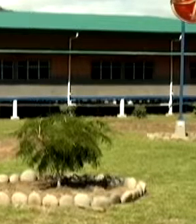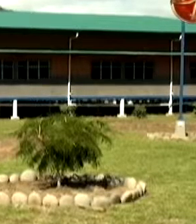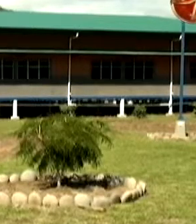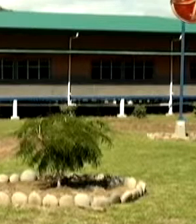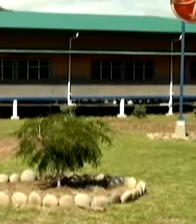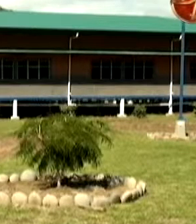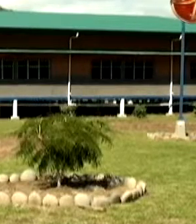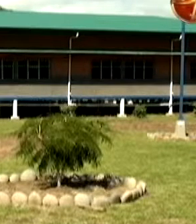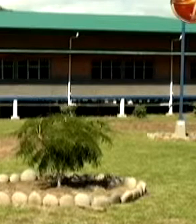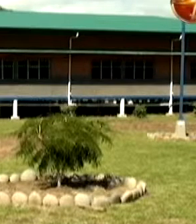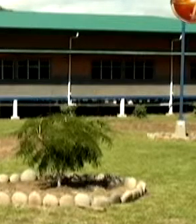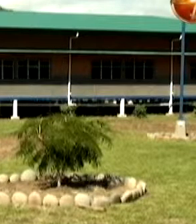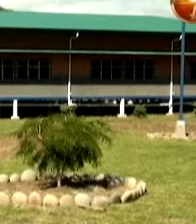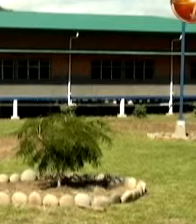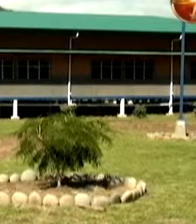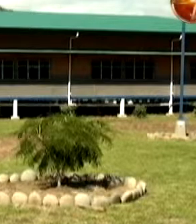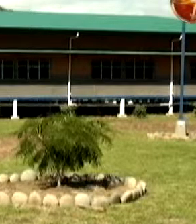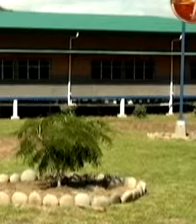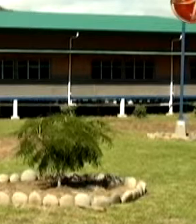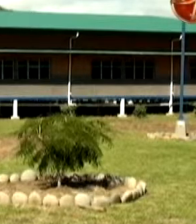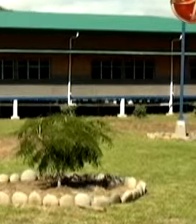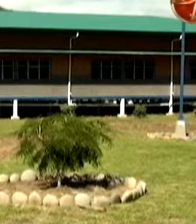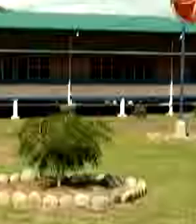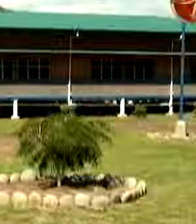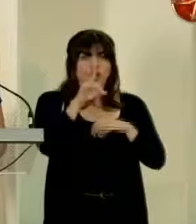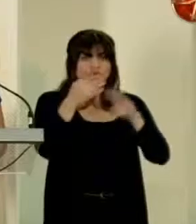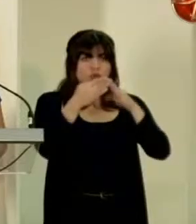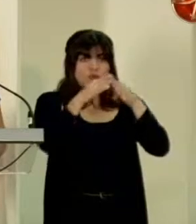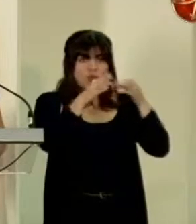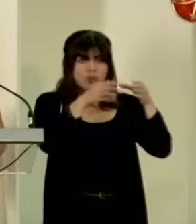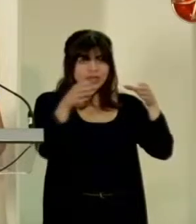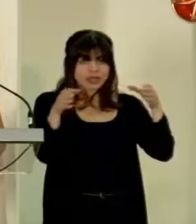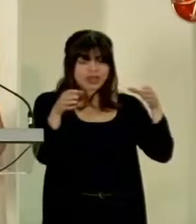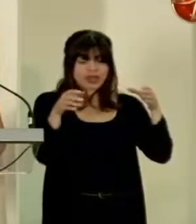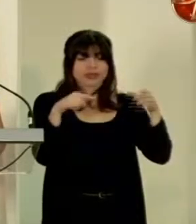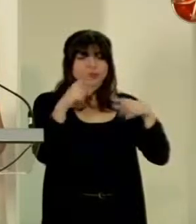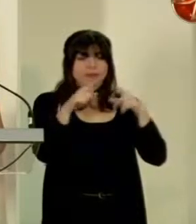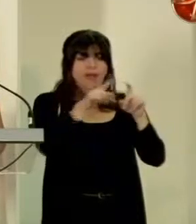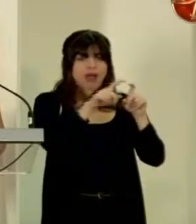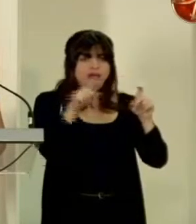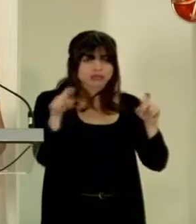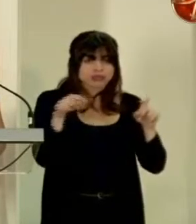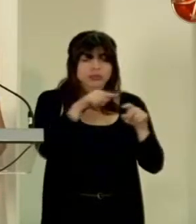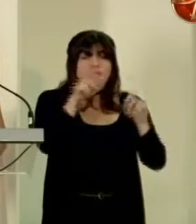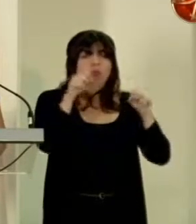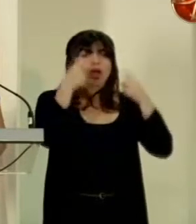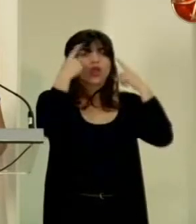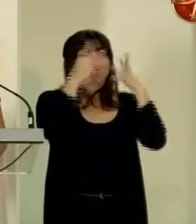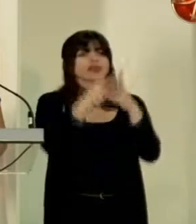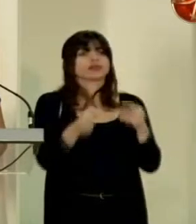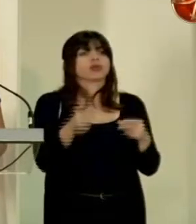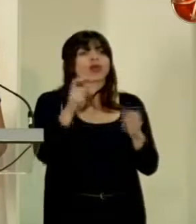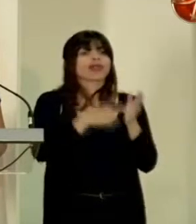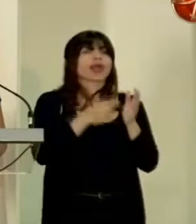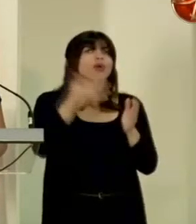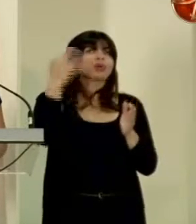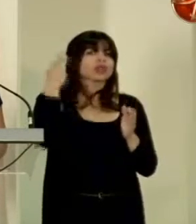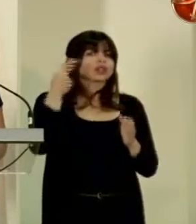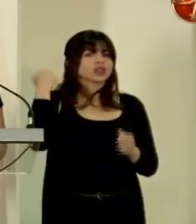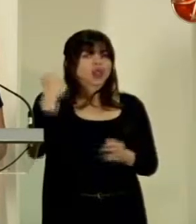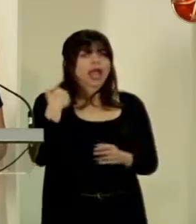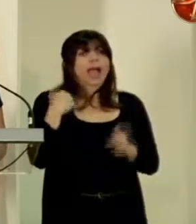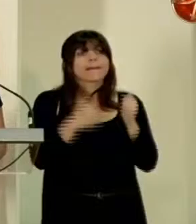territorios a lo largo y ancho del país y como bien señalábamos esto va a lograr saldar una deuda histórica